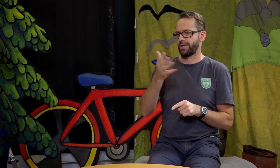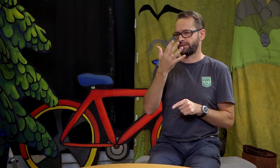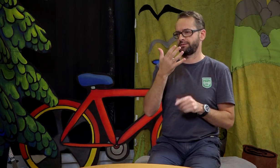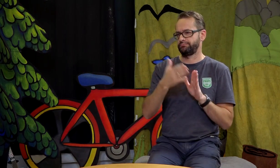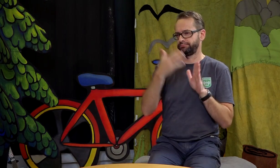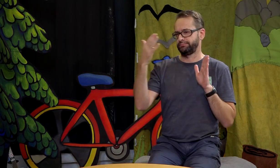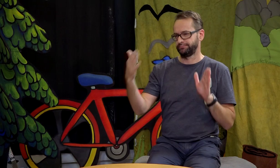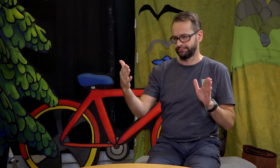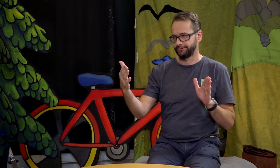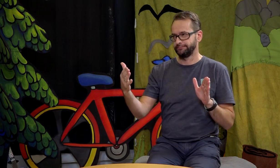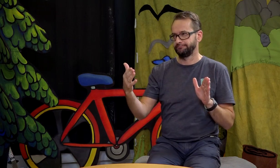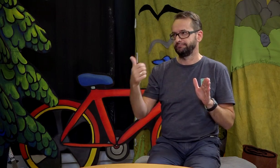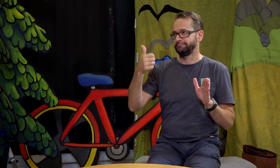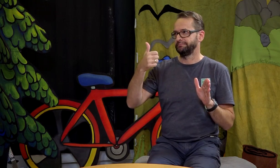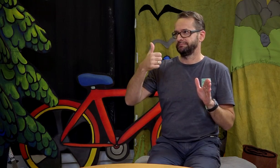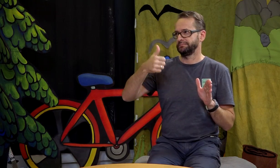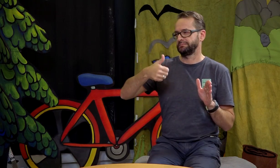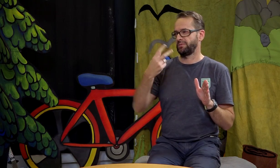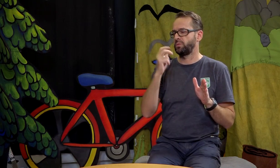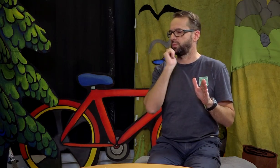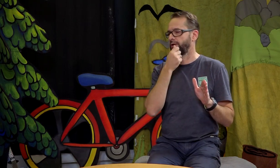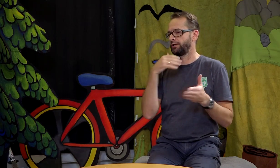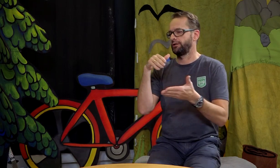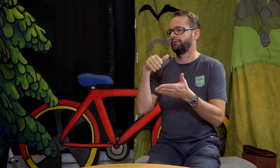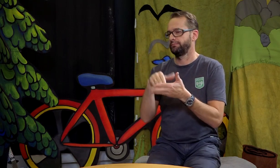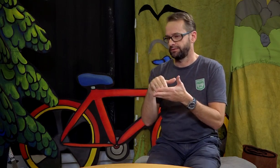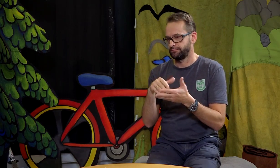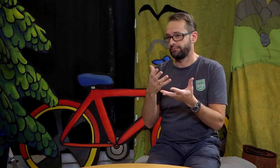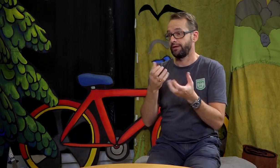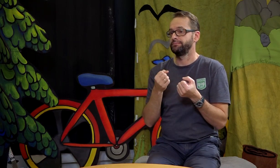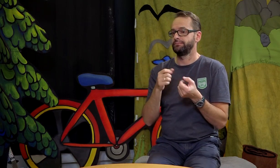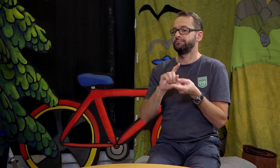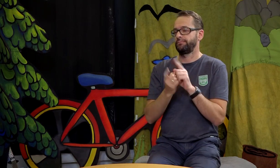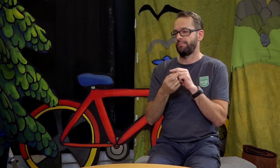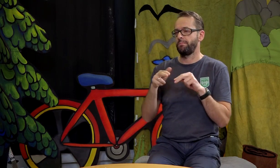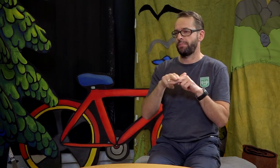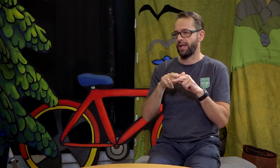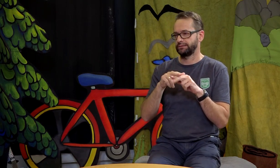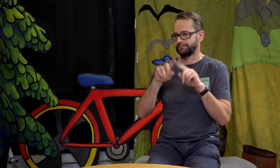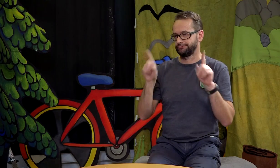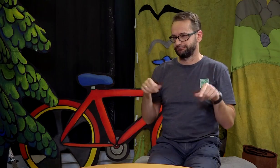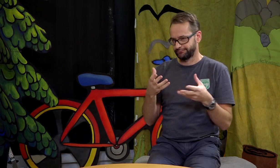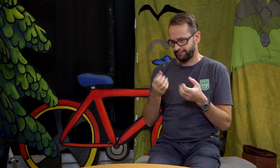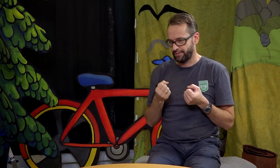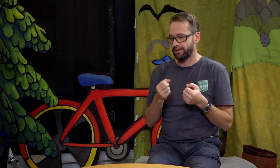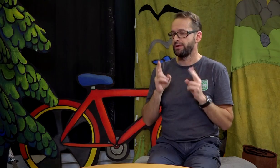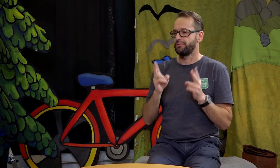Ja melkein 5 vuotta opiskelin siellä 1992 joulukuun saakka ja sitten valmistuin maisteriksi